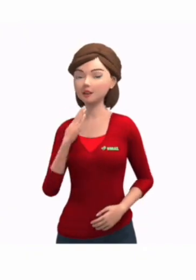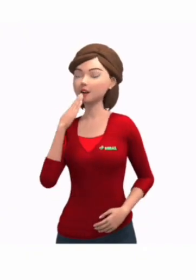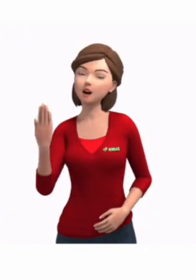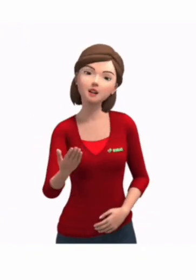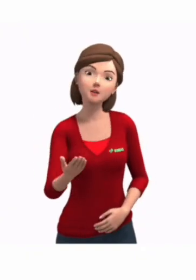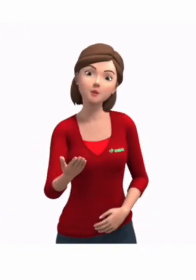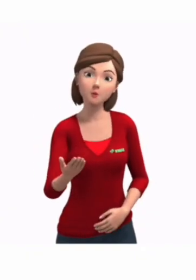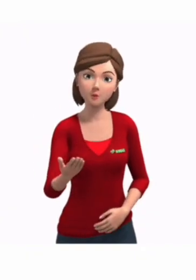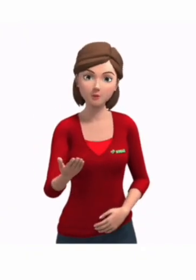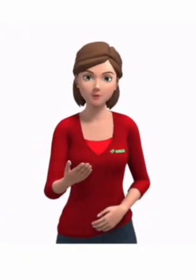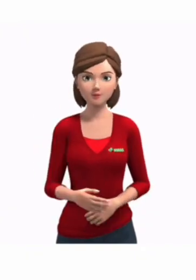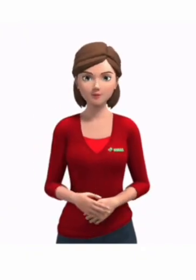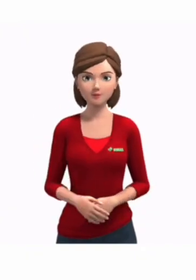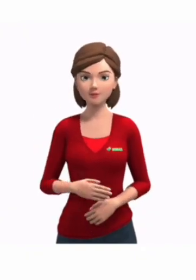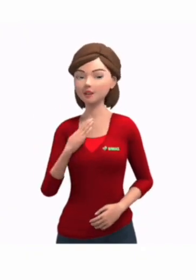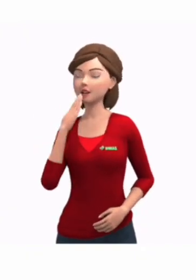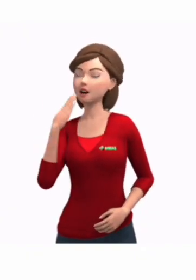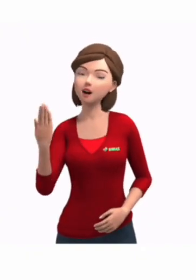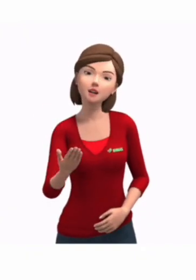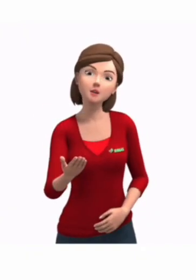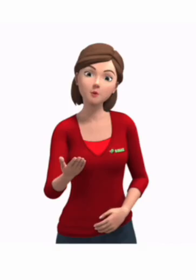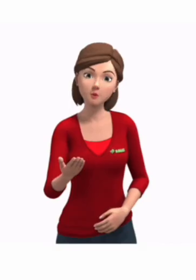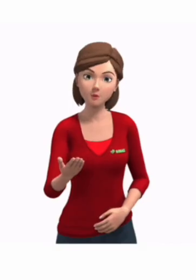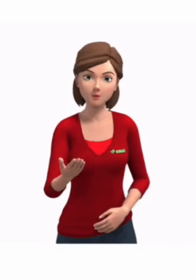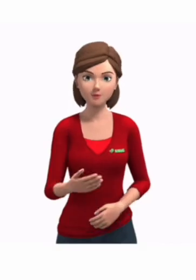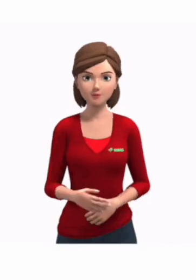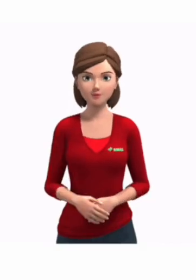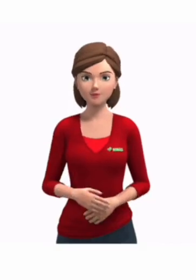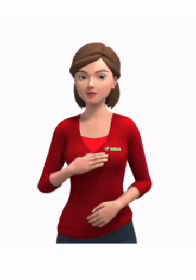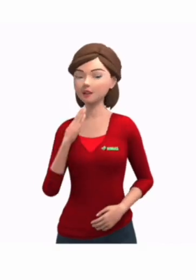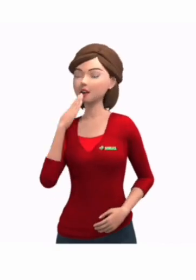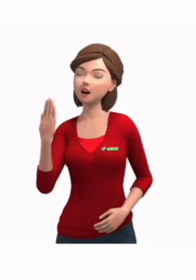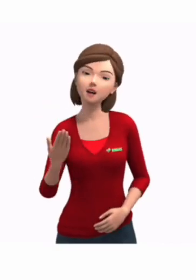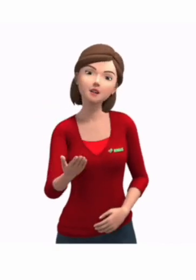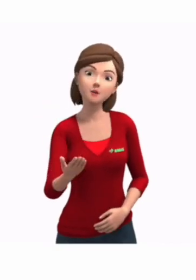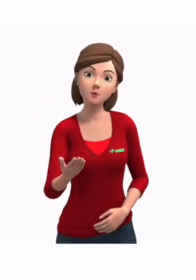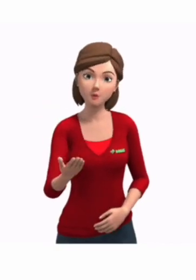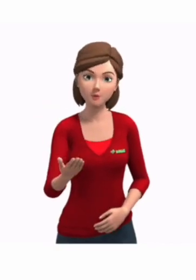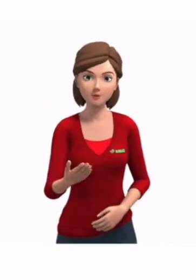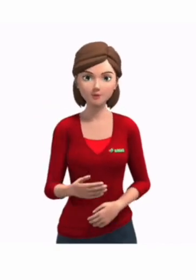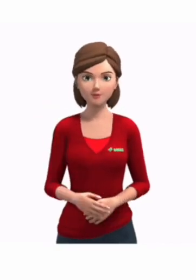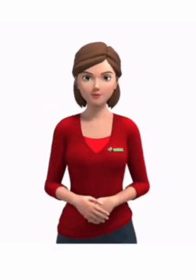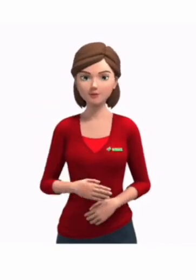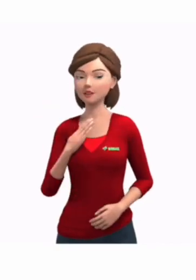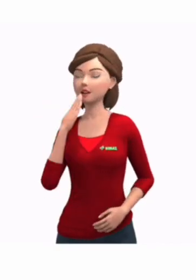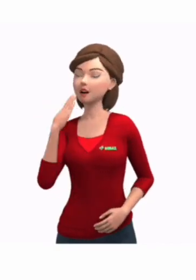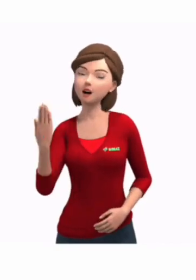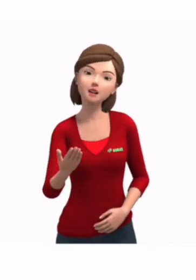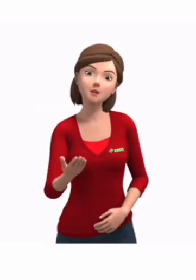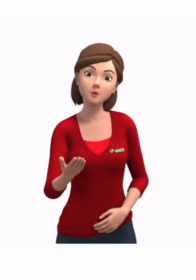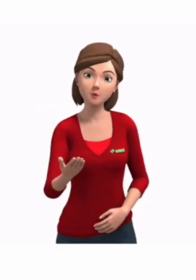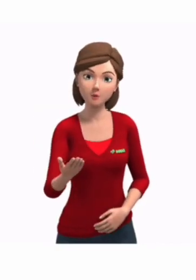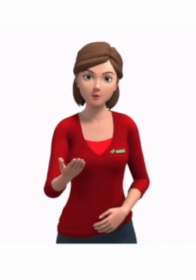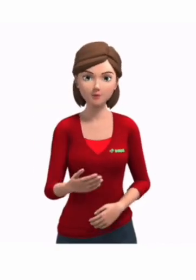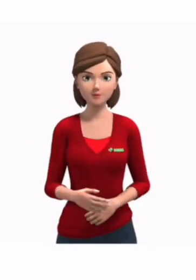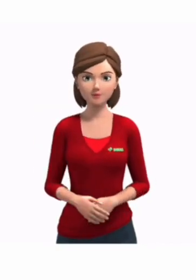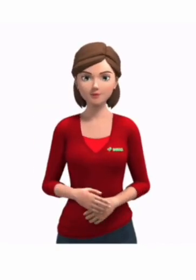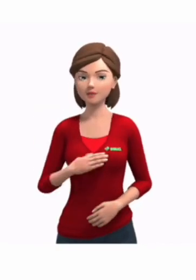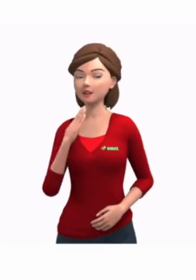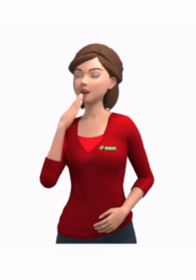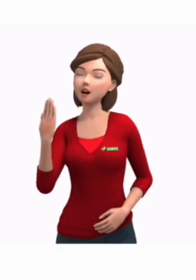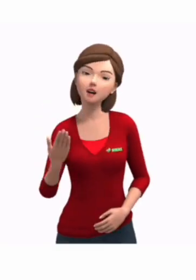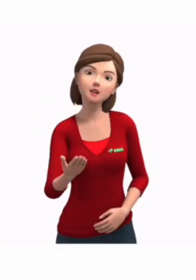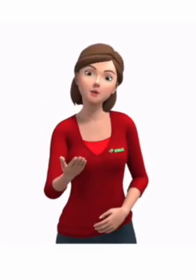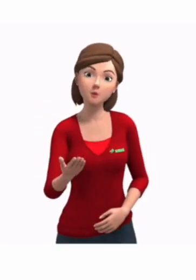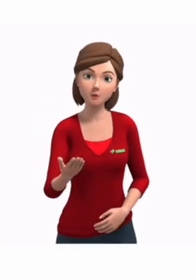d'outils. Et oui, je pense que c'est un LLM spécialement pour la langue des signes, le